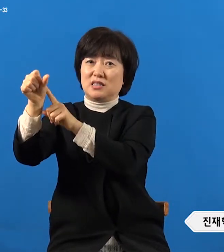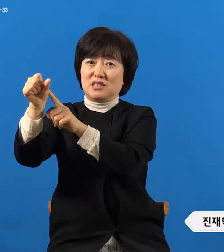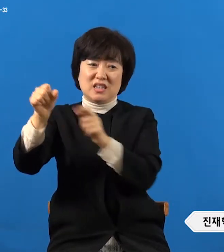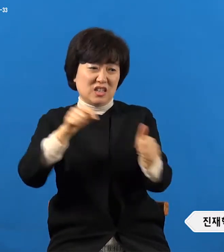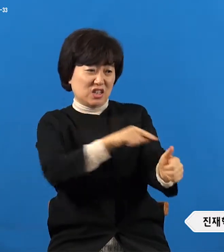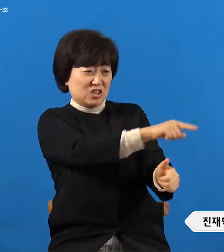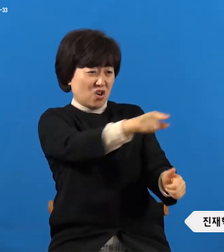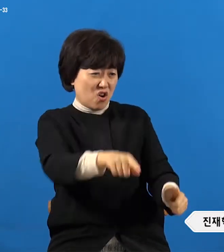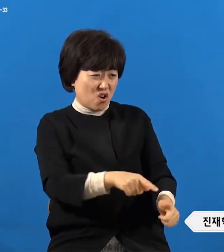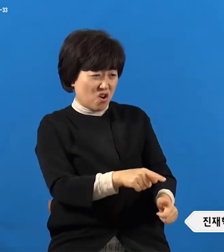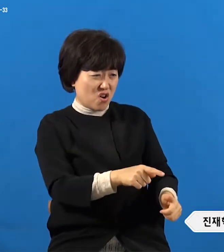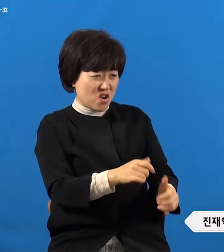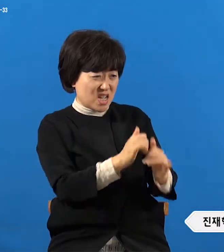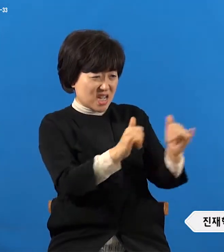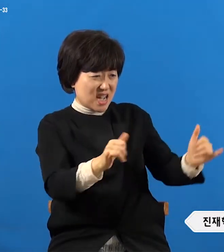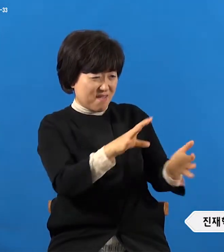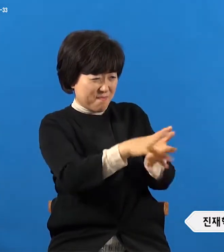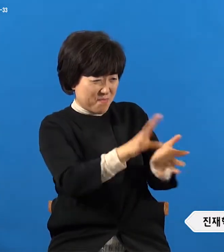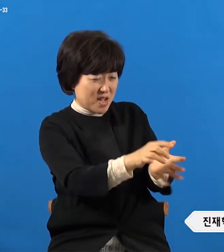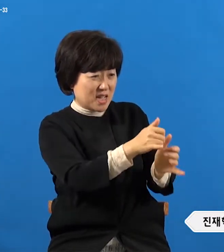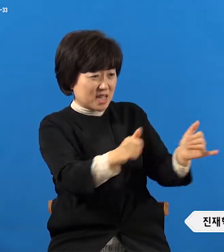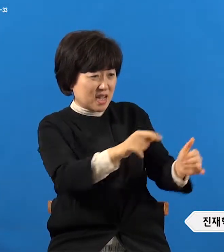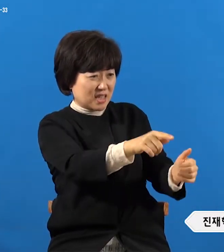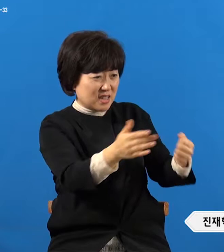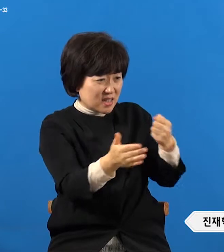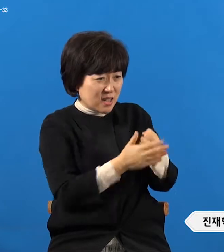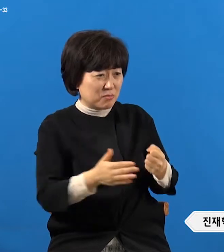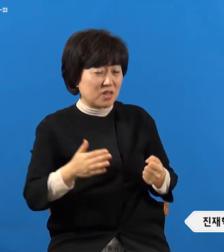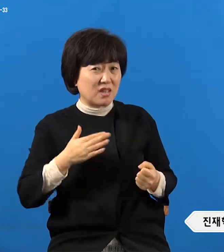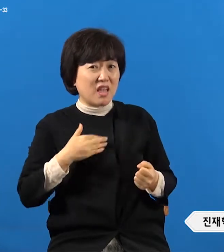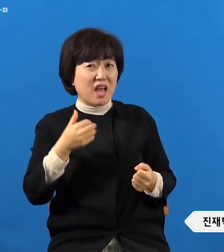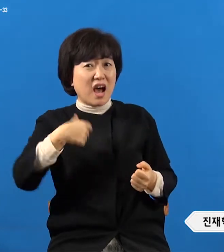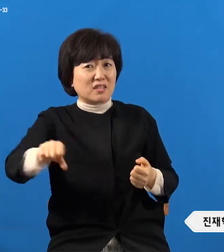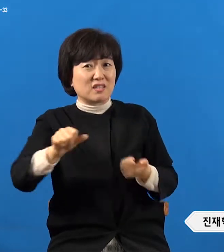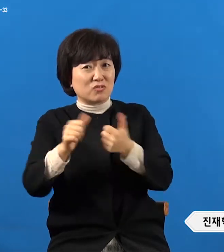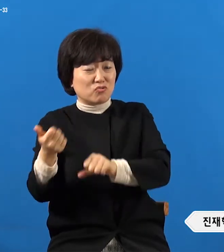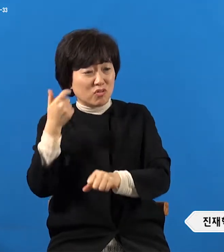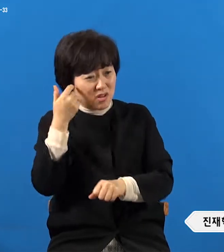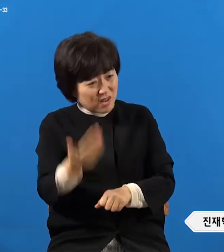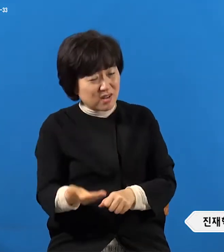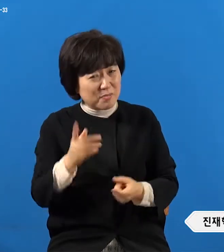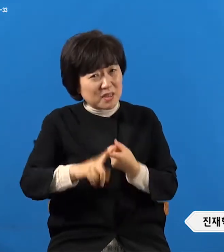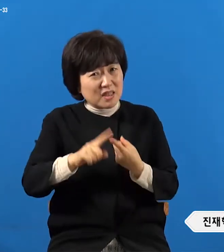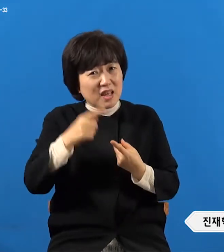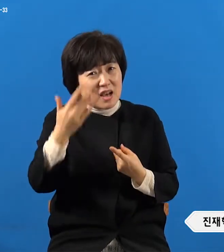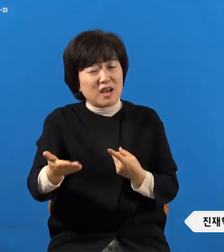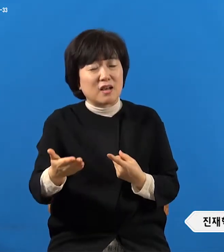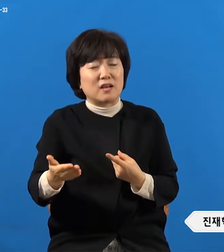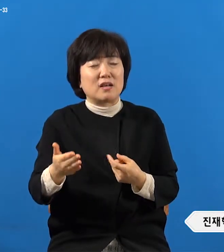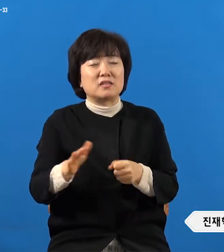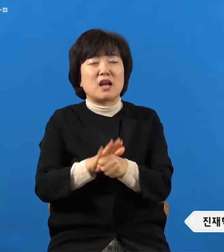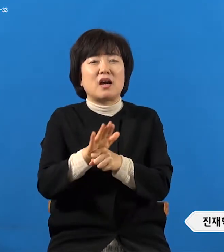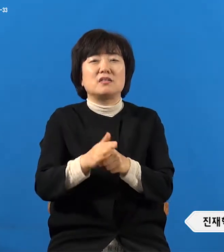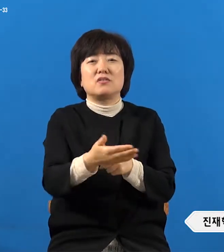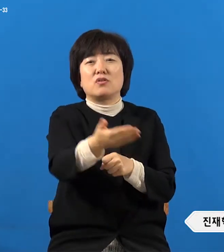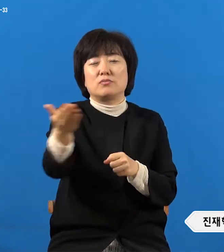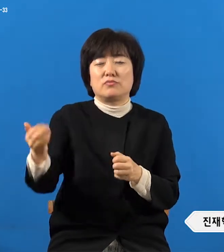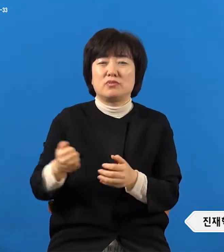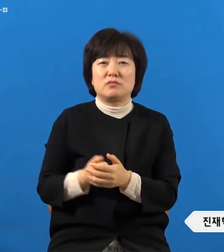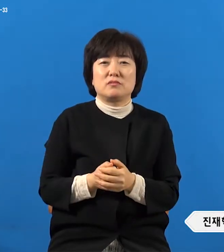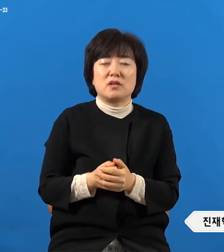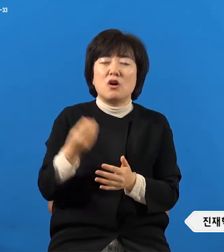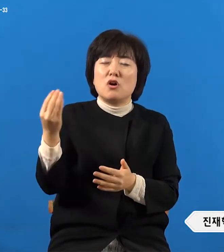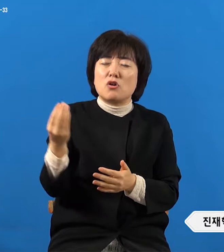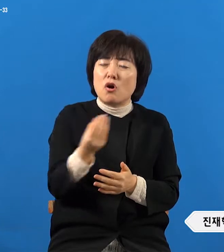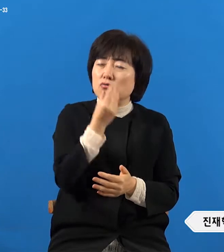저런 사람을 위하여 죽어야만 했는가? 사랑의 여러분, 오늘 그 거룩한